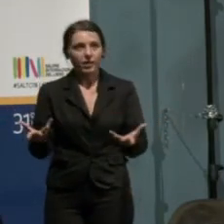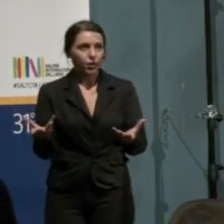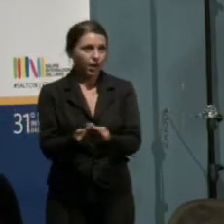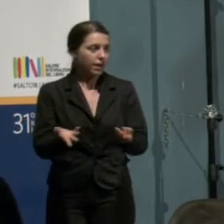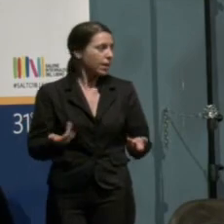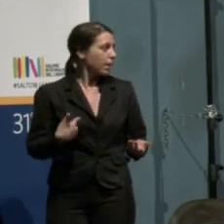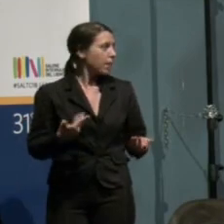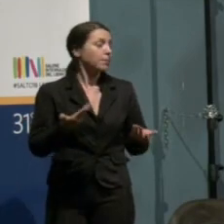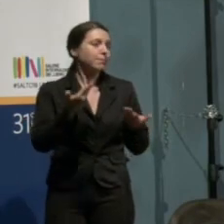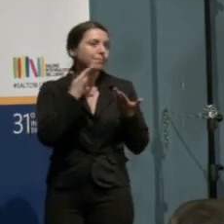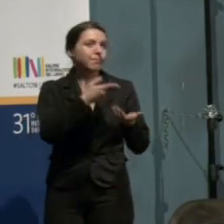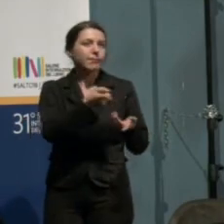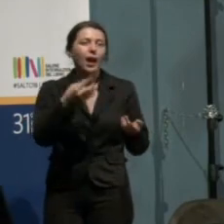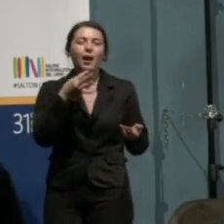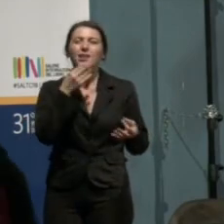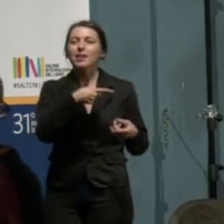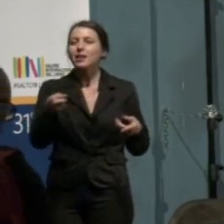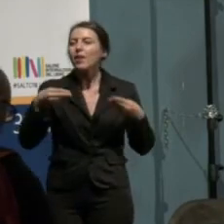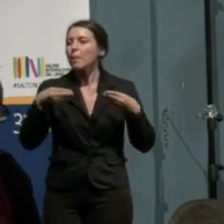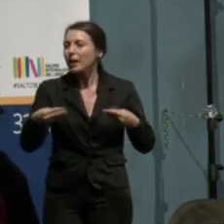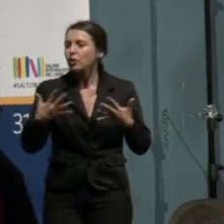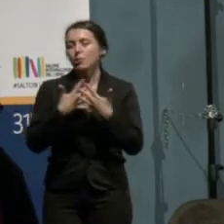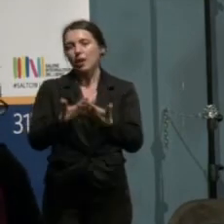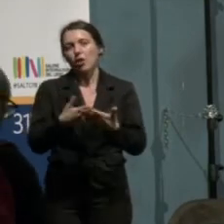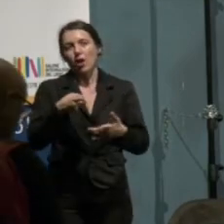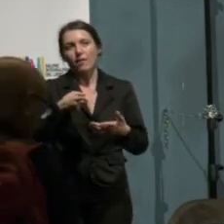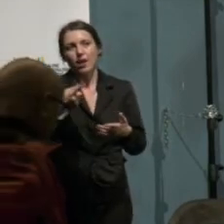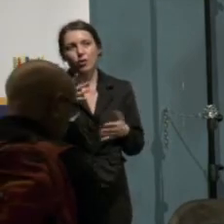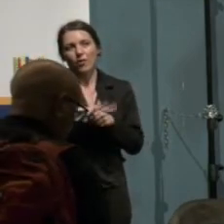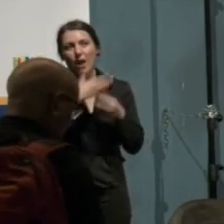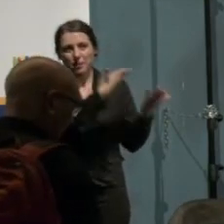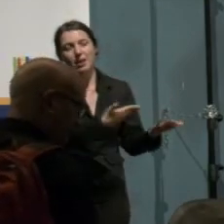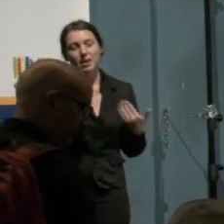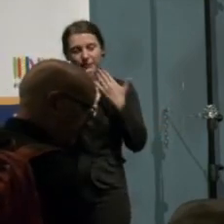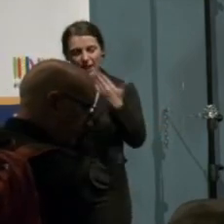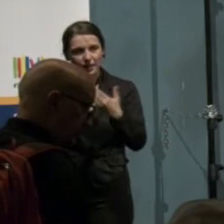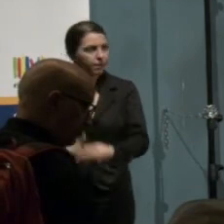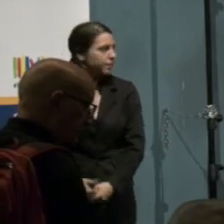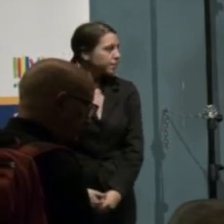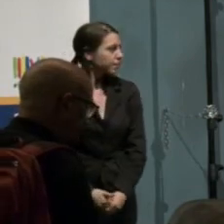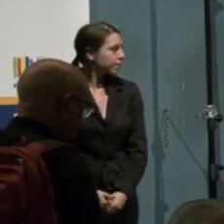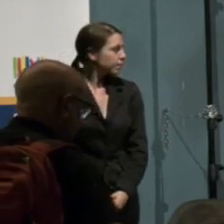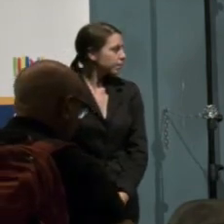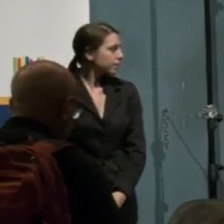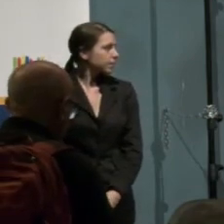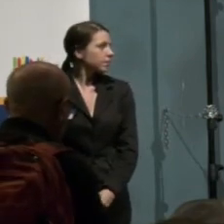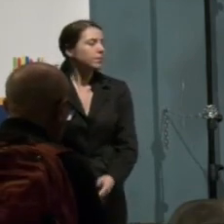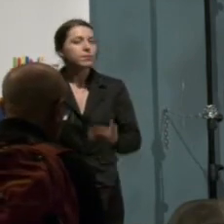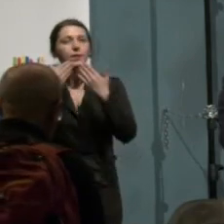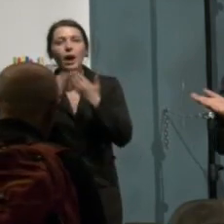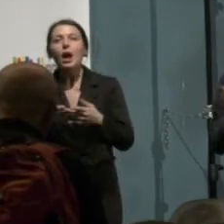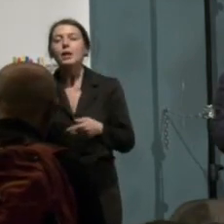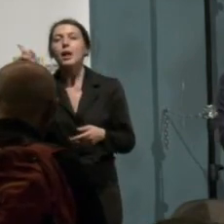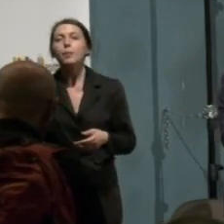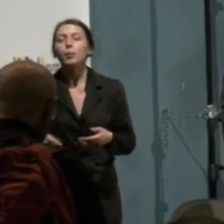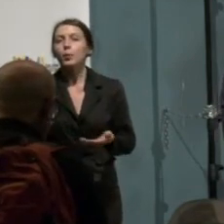credo sia anche questo un segno di partecipazione di effetto per la famiglia di giulia possiamo ringraziare anche la